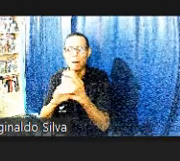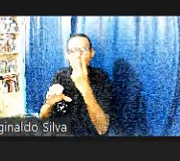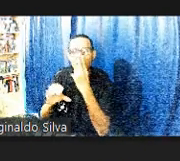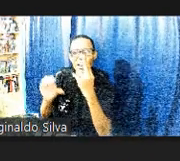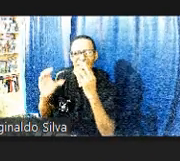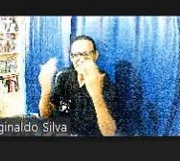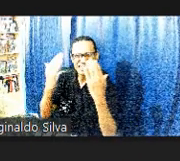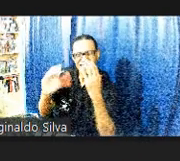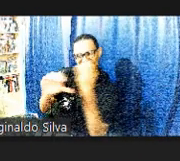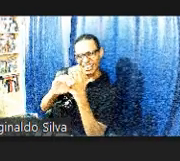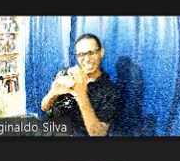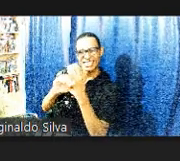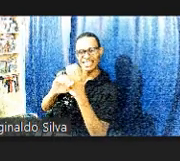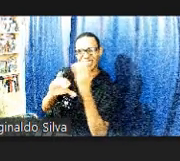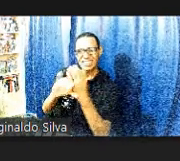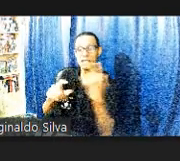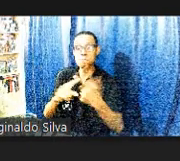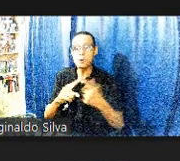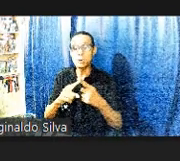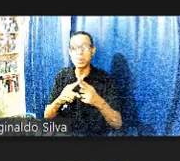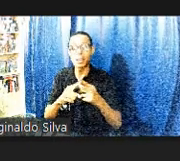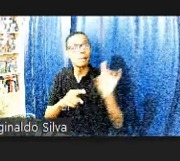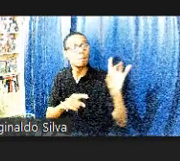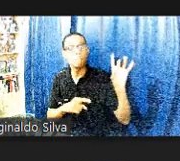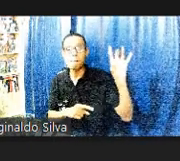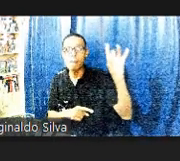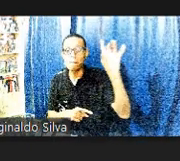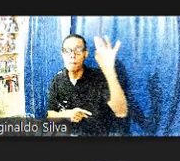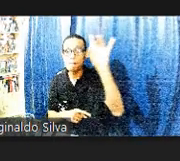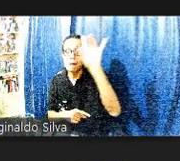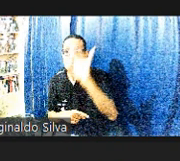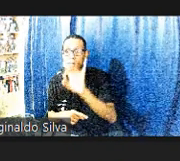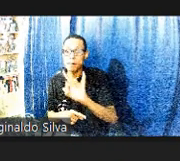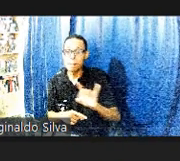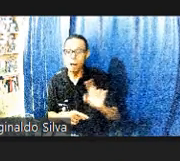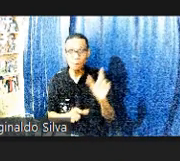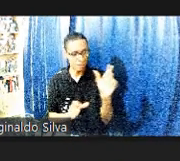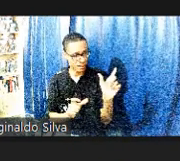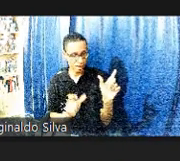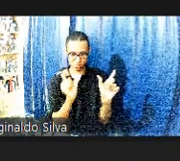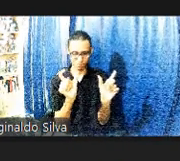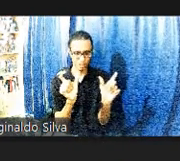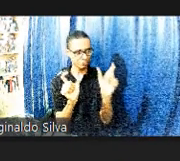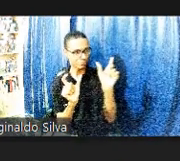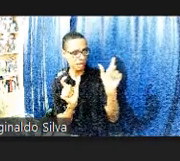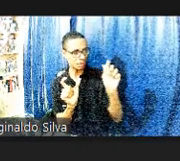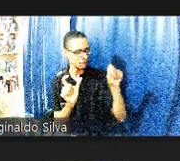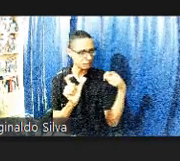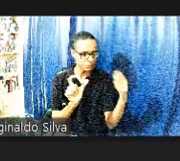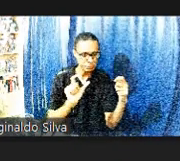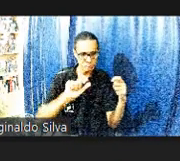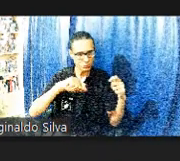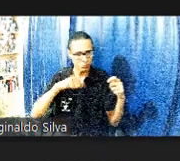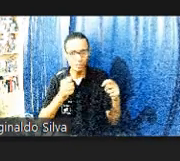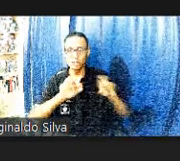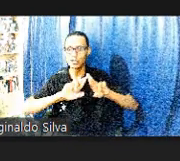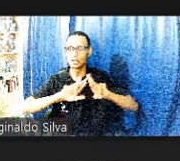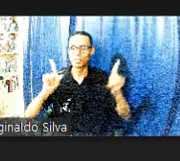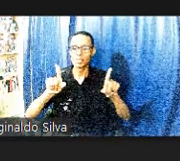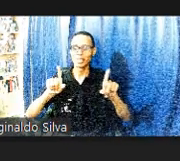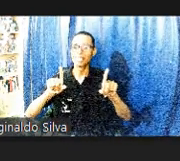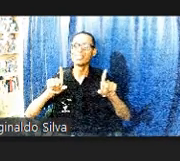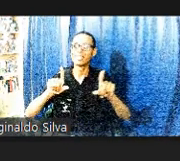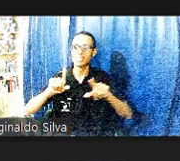variações regionais, né, as palavras que cada local do nosso país é utilizada de uma forma diferente.